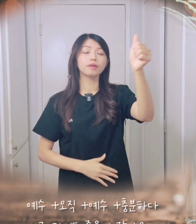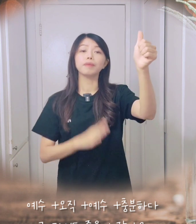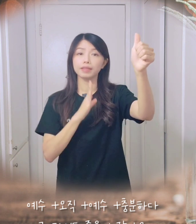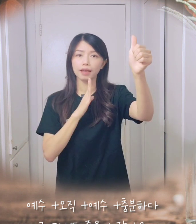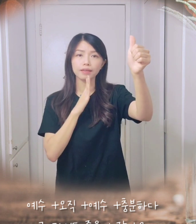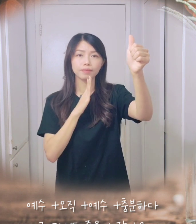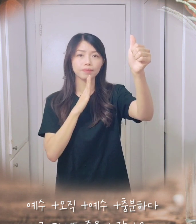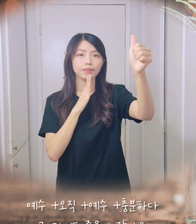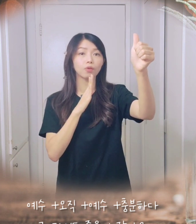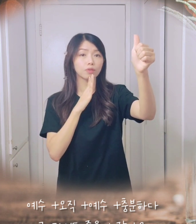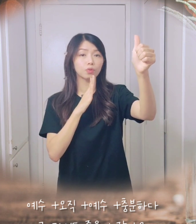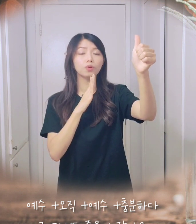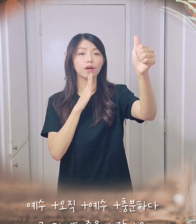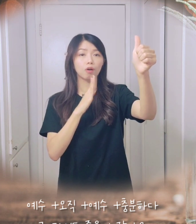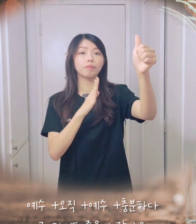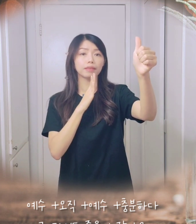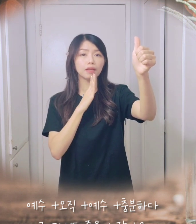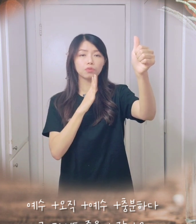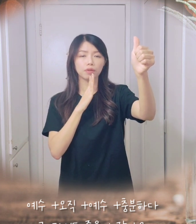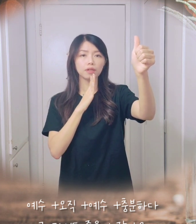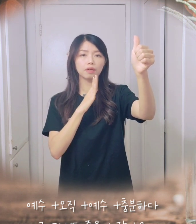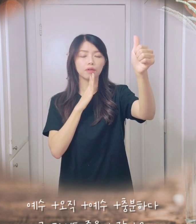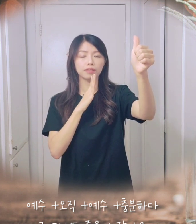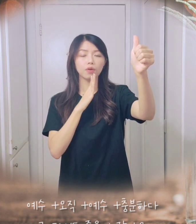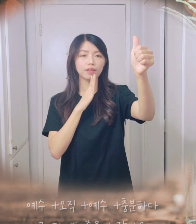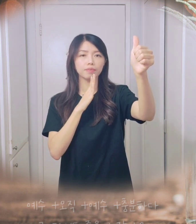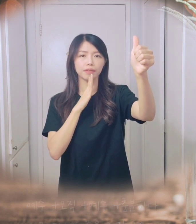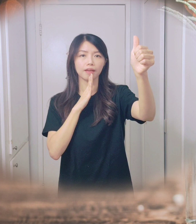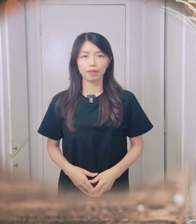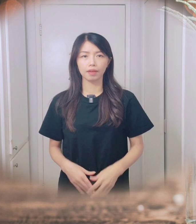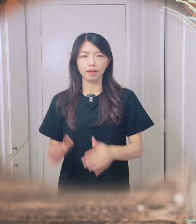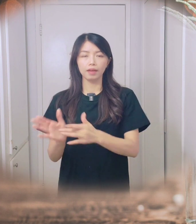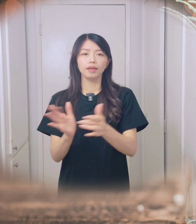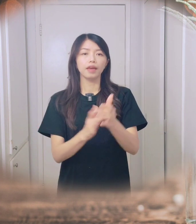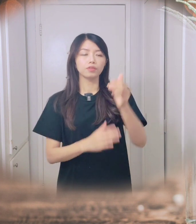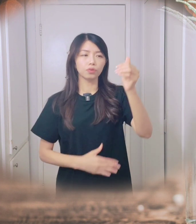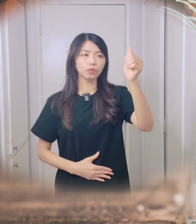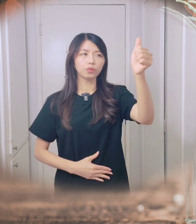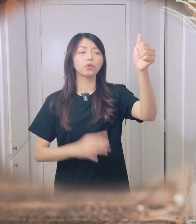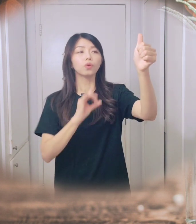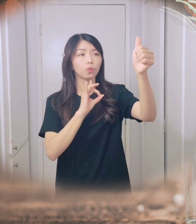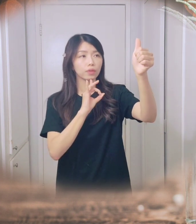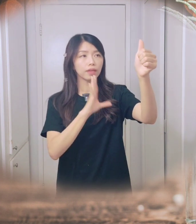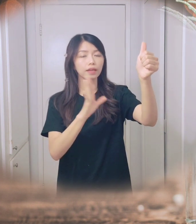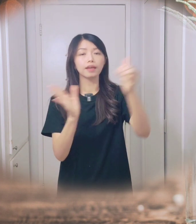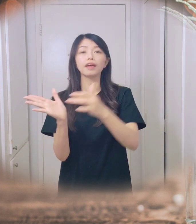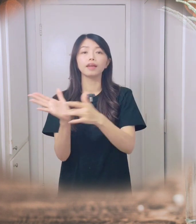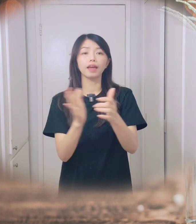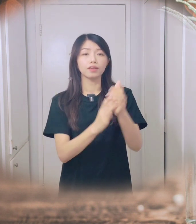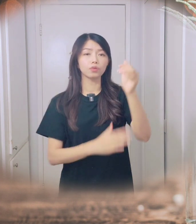예수가 맞아. 이런 뜻으로 맞다 수어를 사용을 했습니다. 예수,